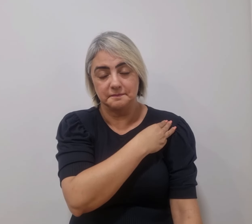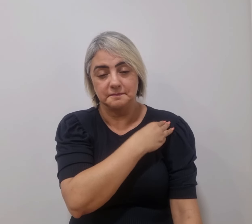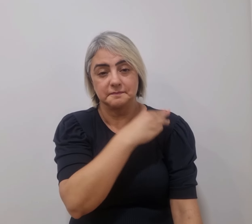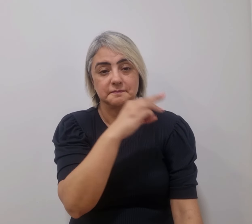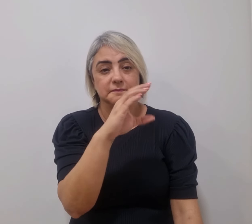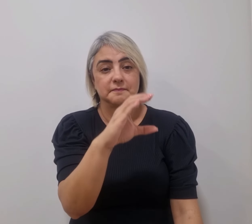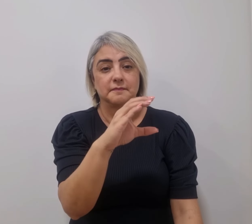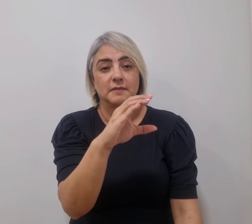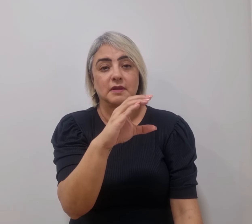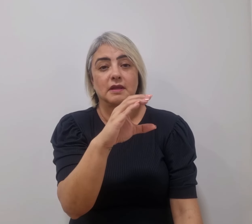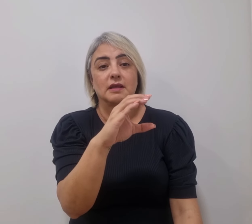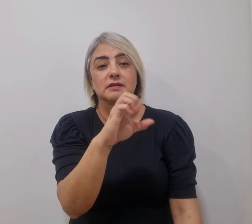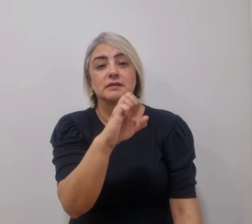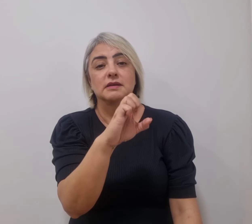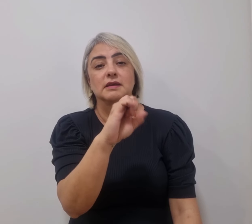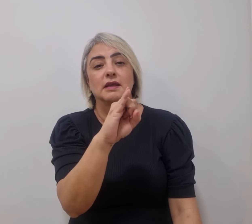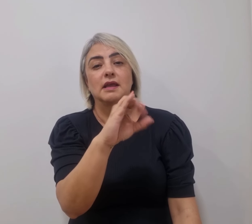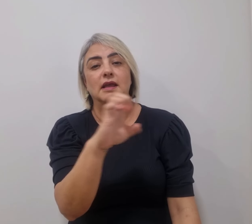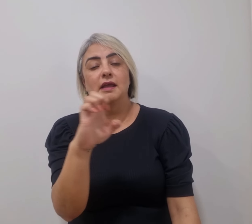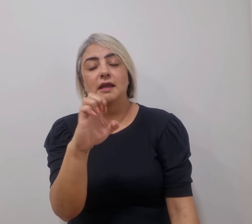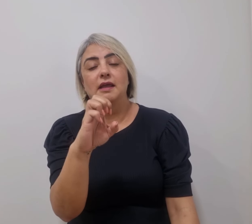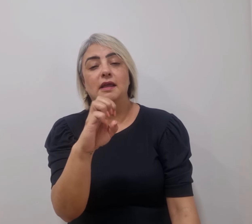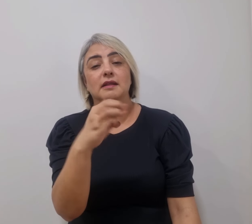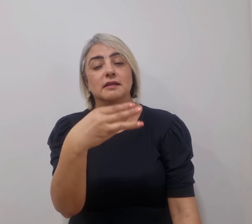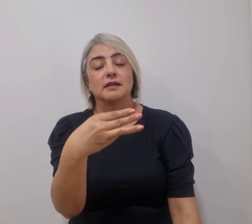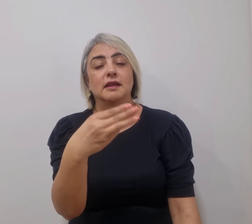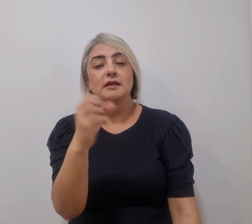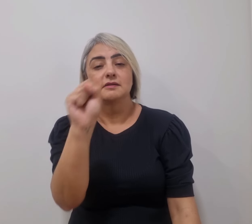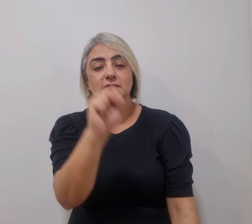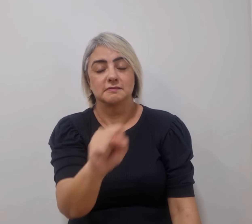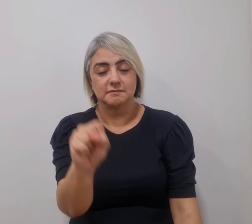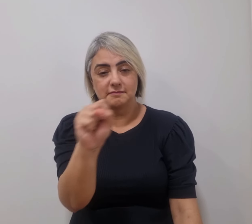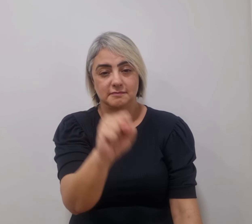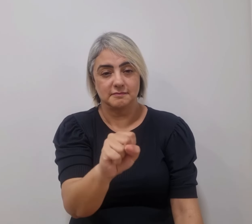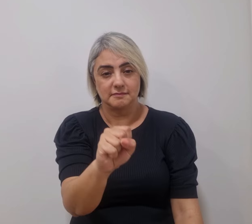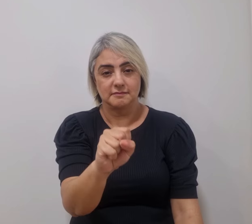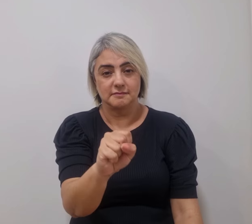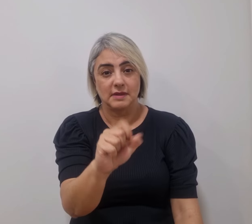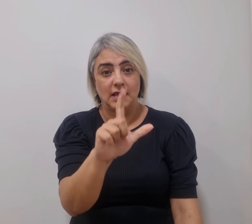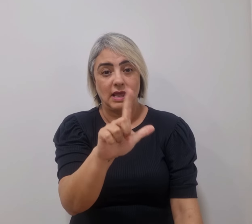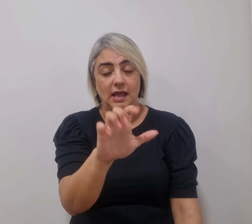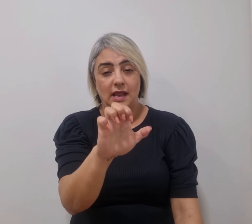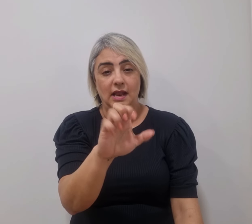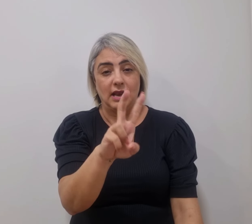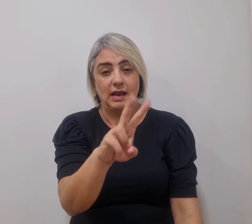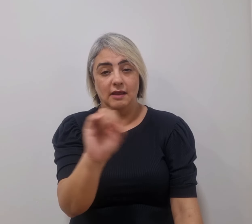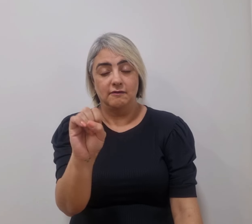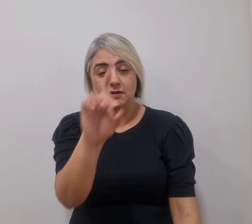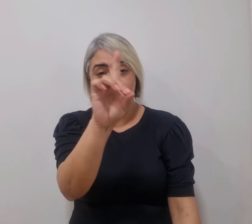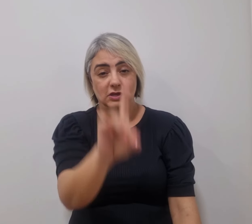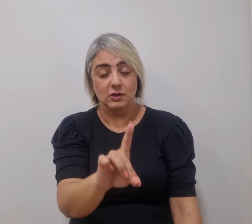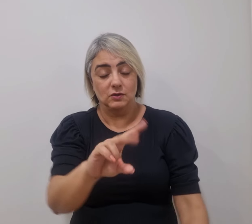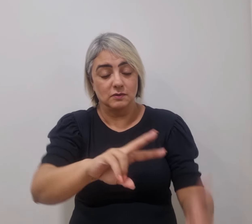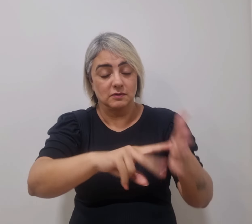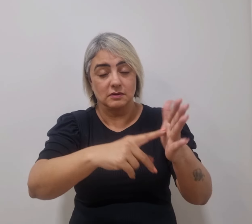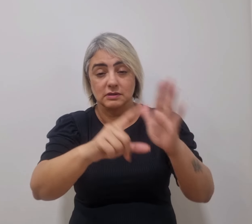CEE 3 de Sobradinho. Levi Porto, diretor do Simpro, ressalta que o